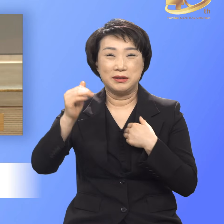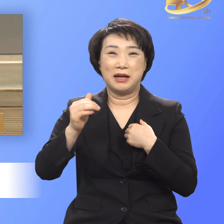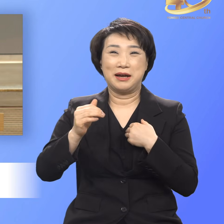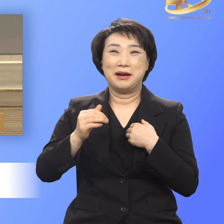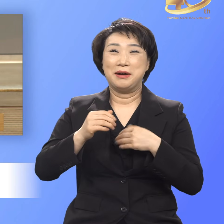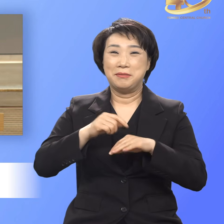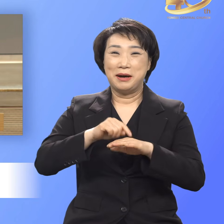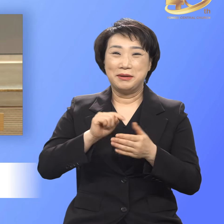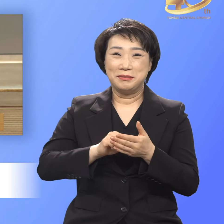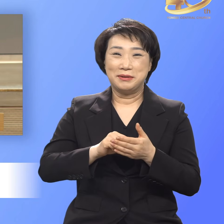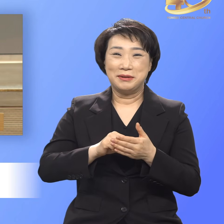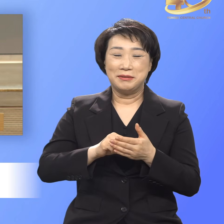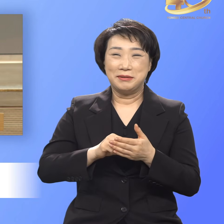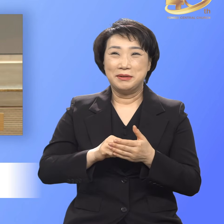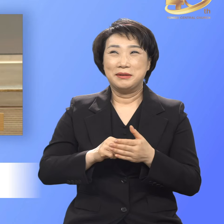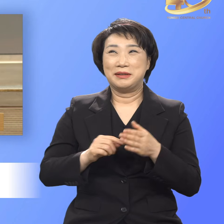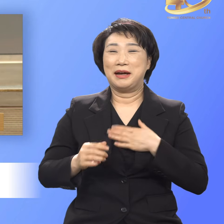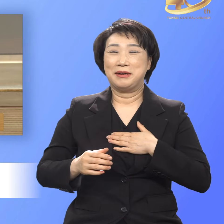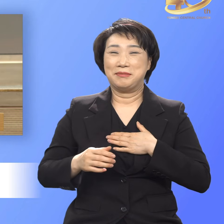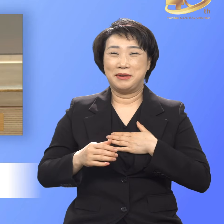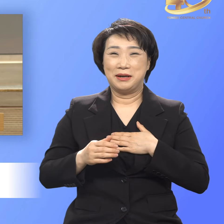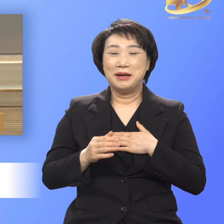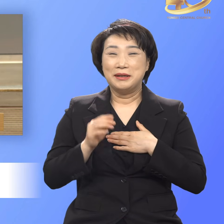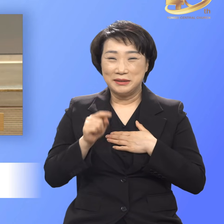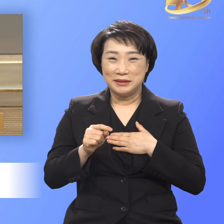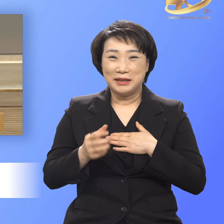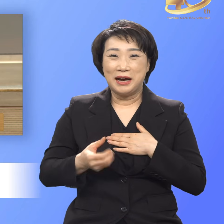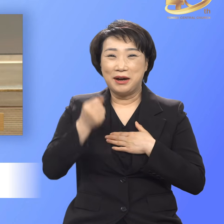이 마음으로 살고 있어요.